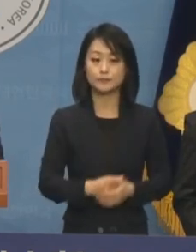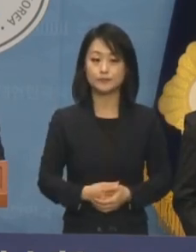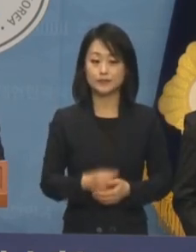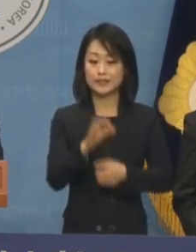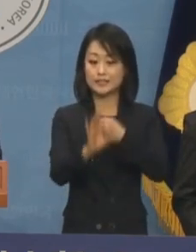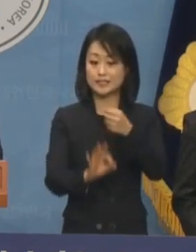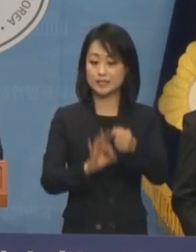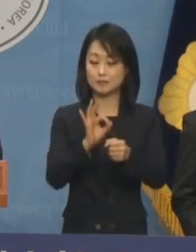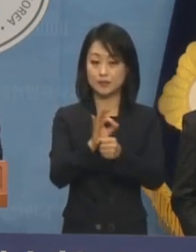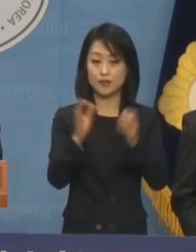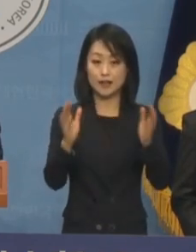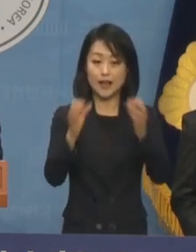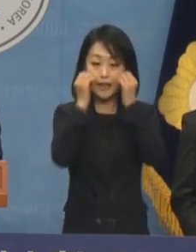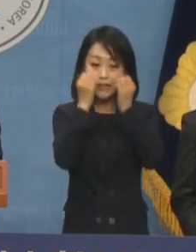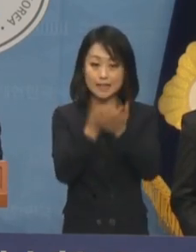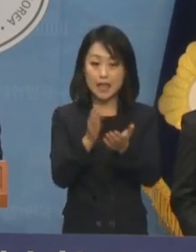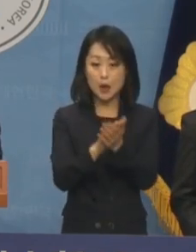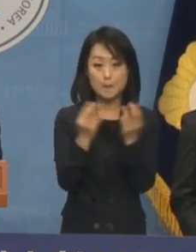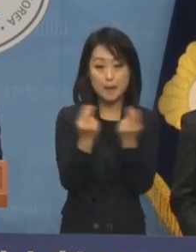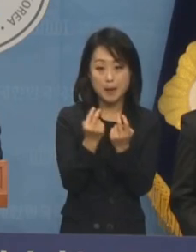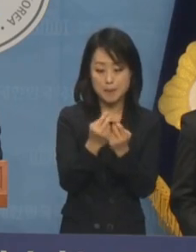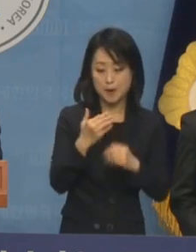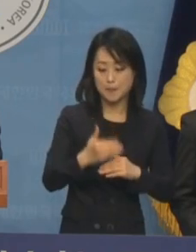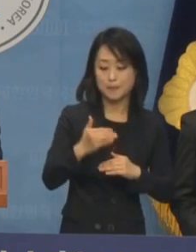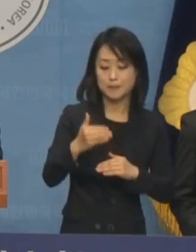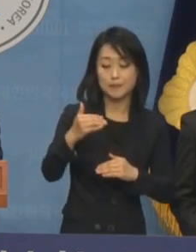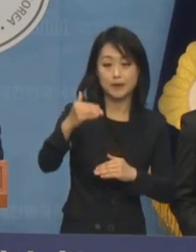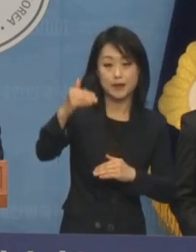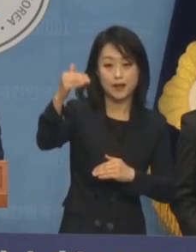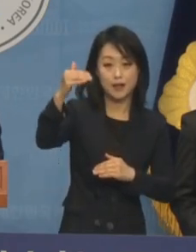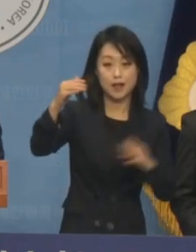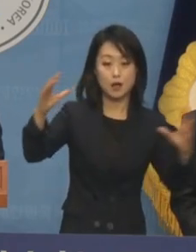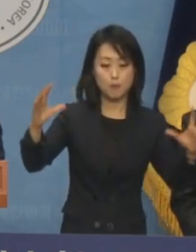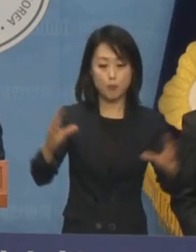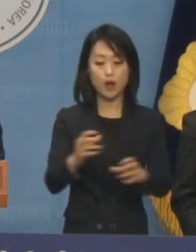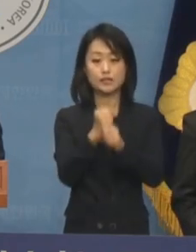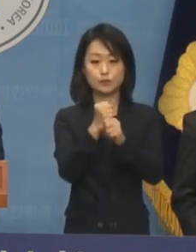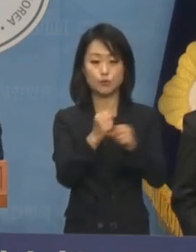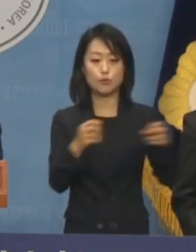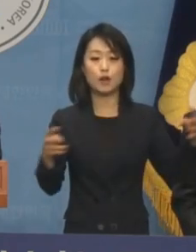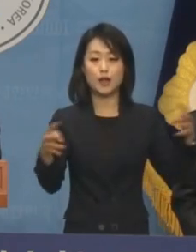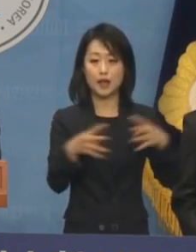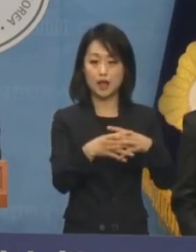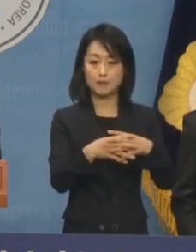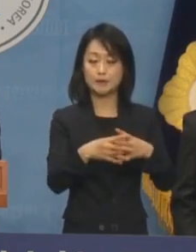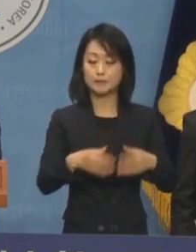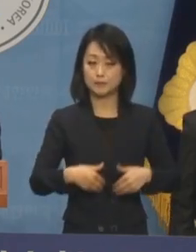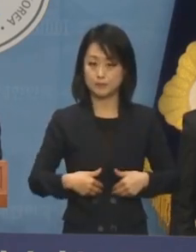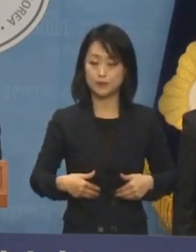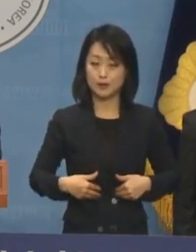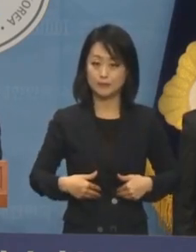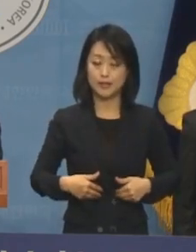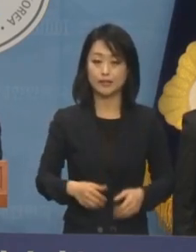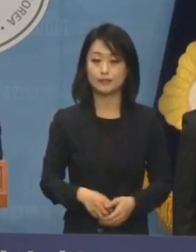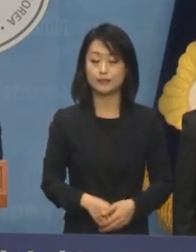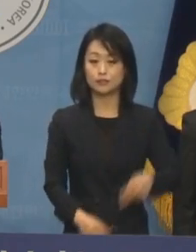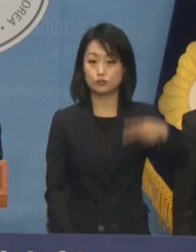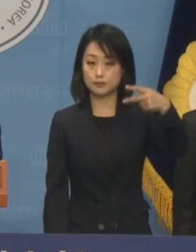10년 의료개혁 로드맵을 의대 정원과 함께 포괄적으로 타결해야 합니다.